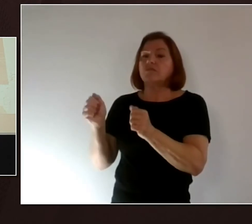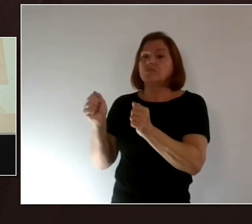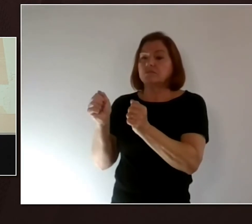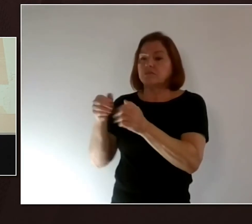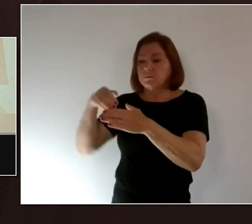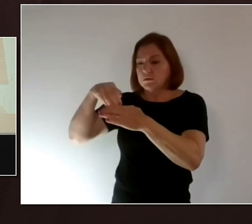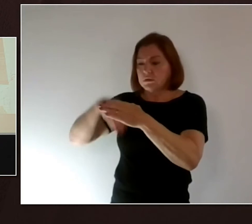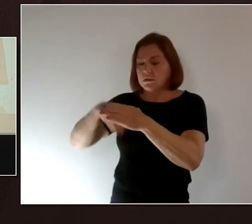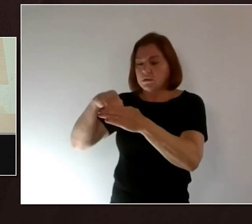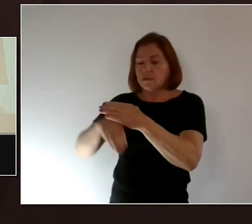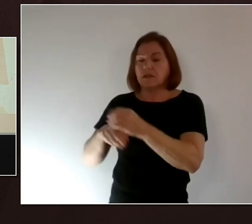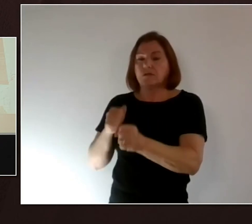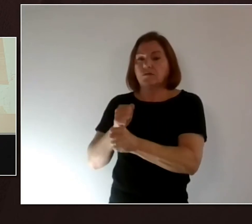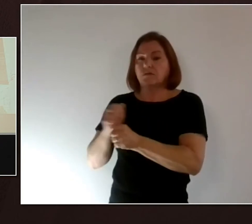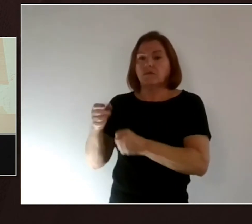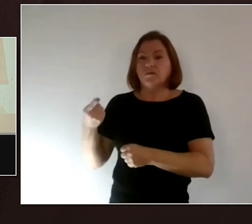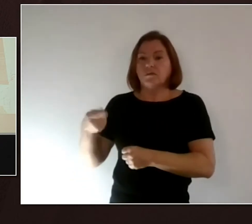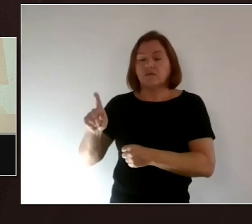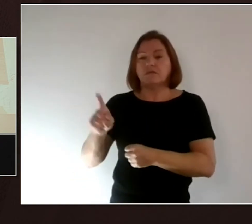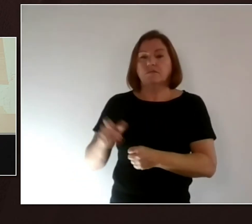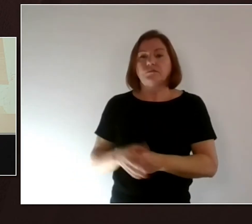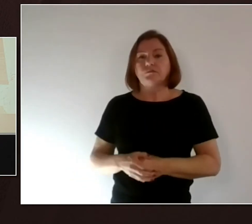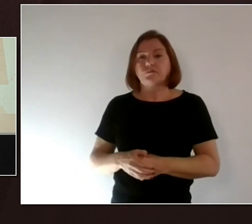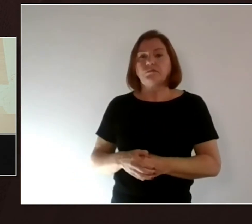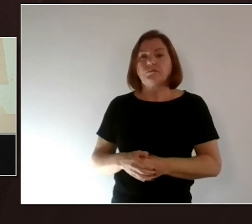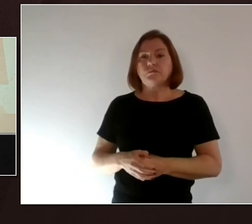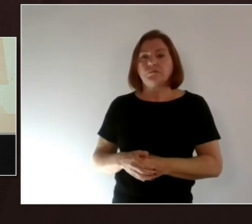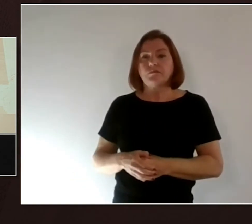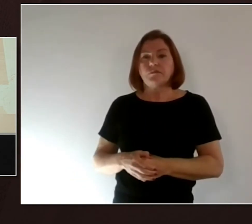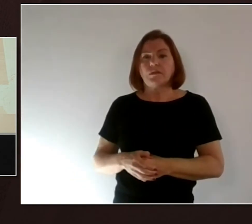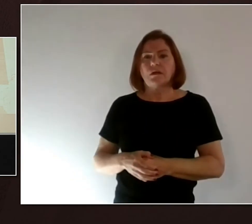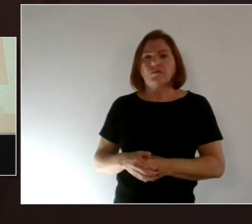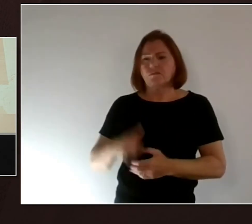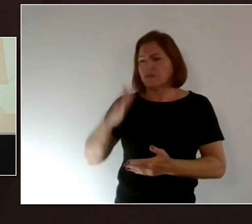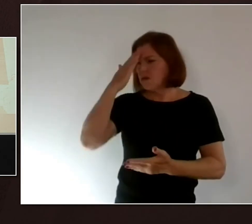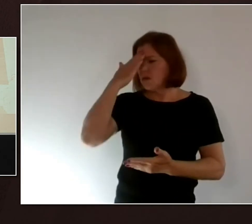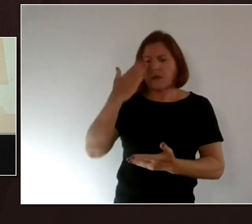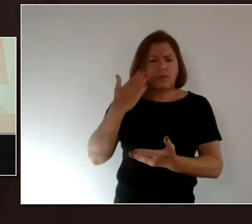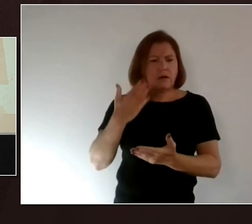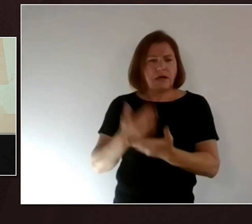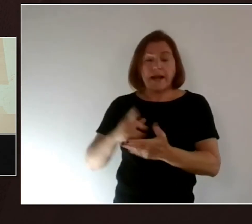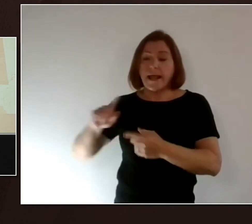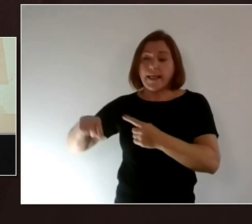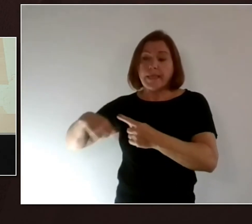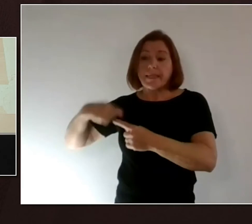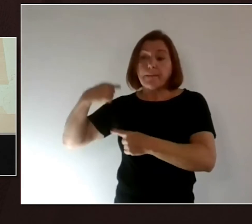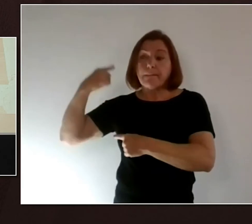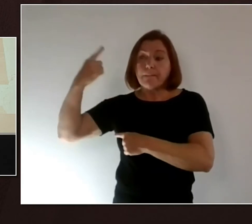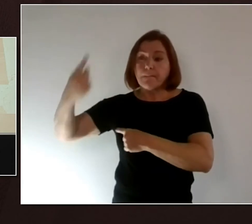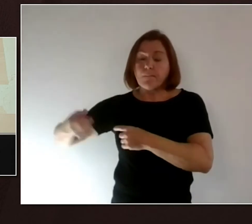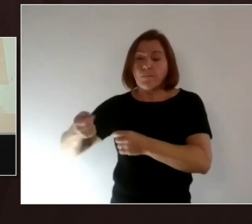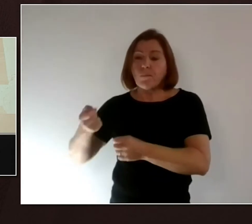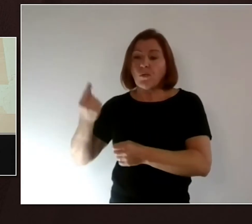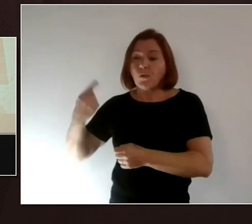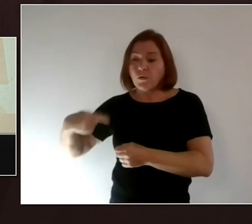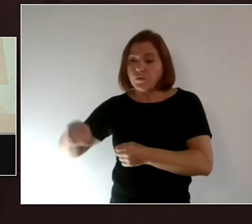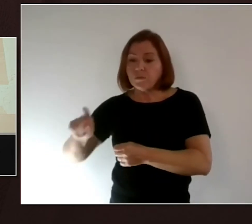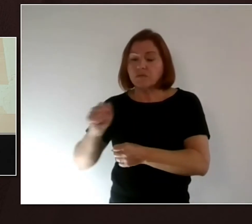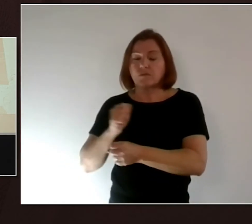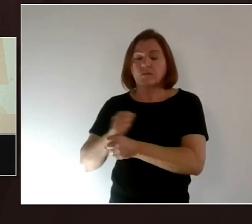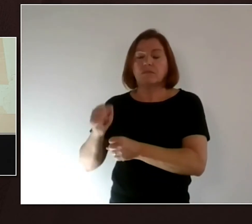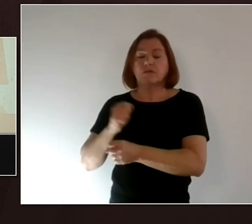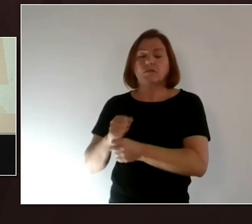né? Para os incrédulos será depois do milênio, mas para os crentes é antes do milênio. Para julgar todos